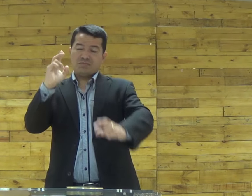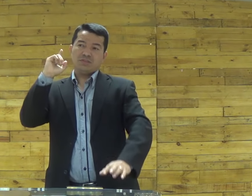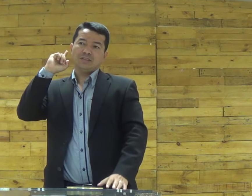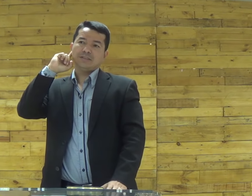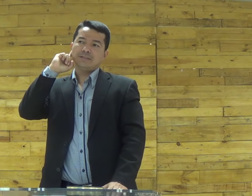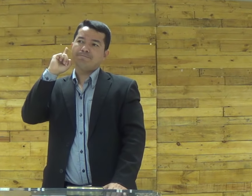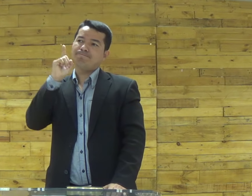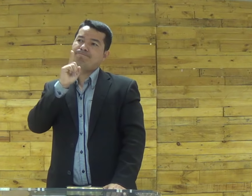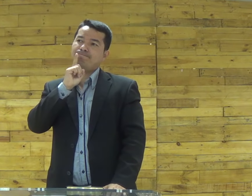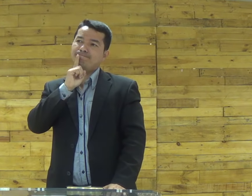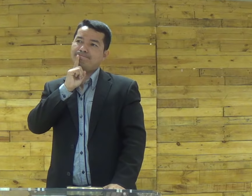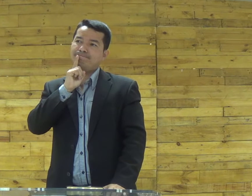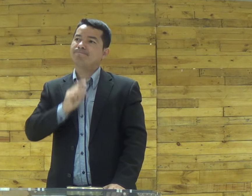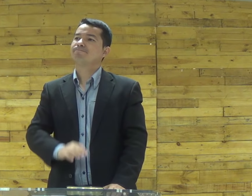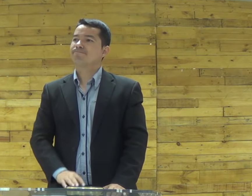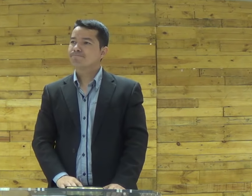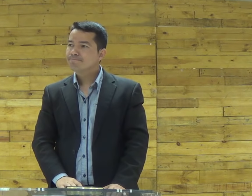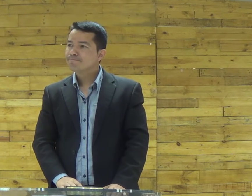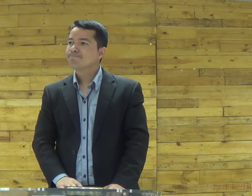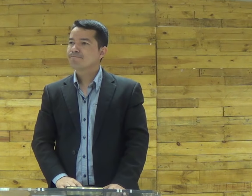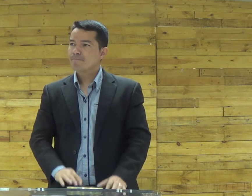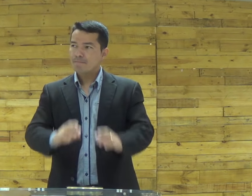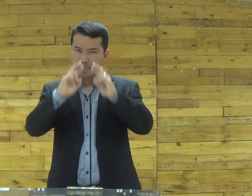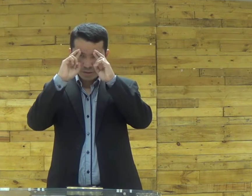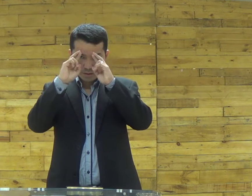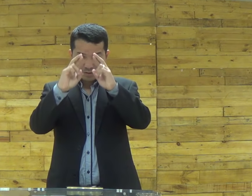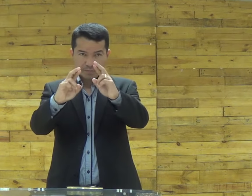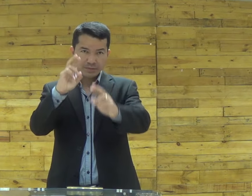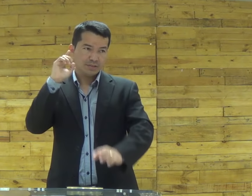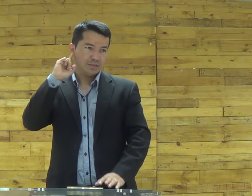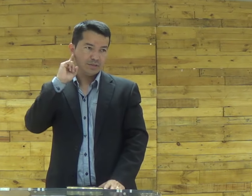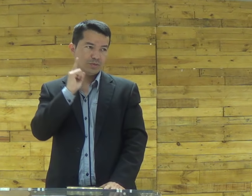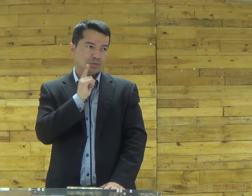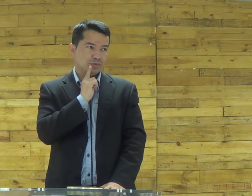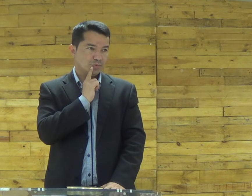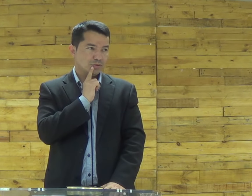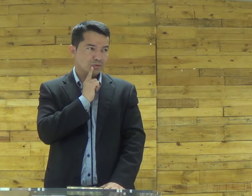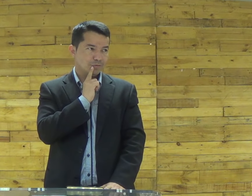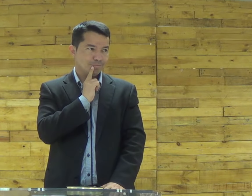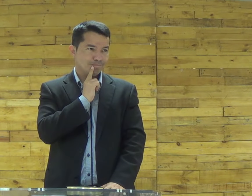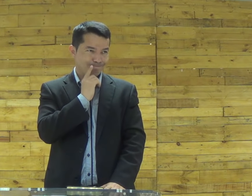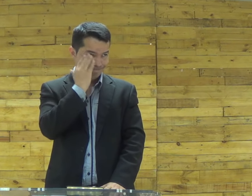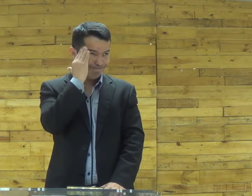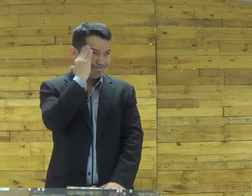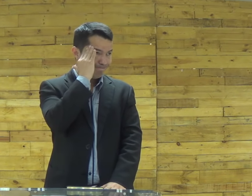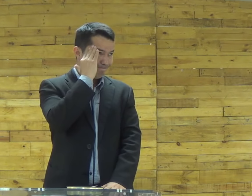respeito pelo surdo deve existir. Você precisa respeitar o surdo,